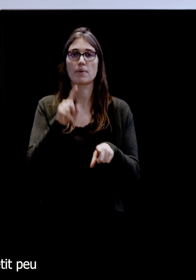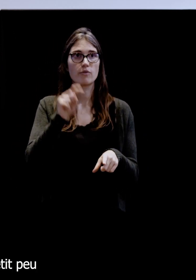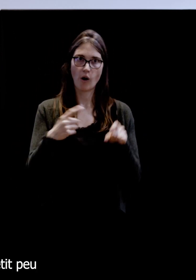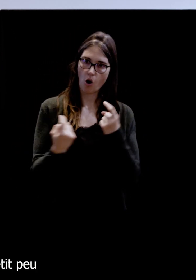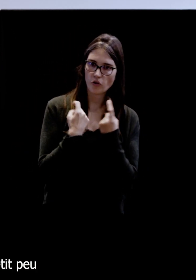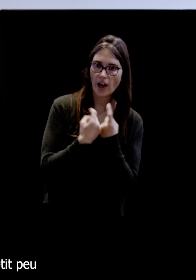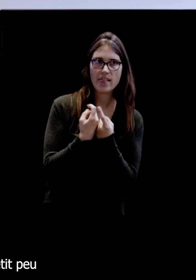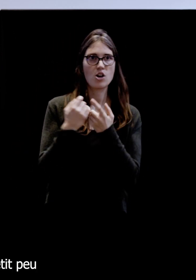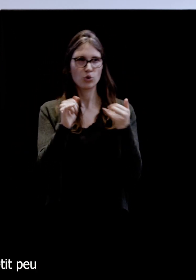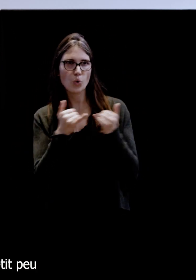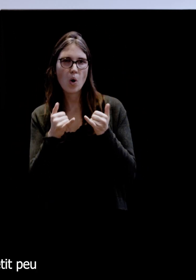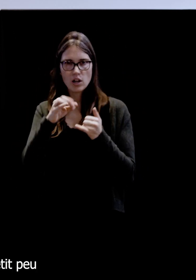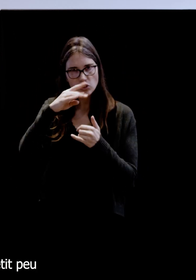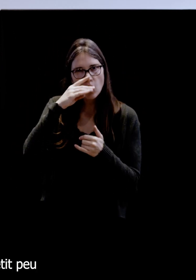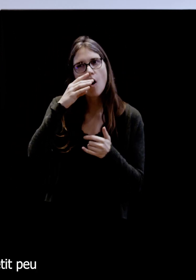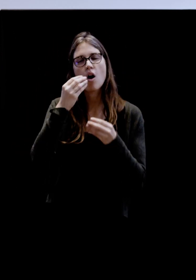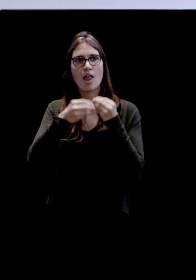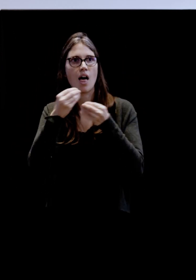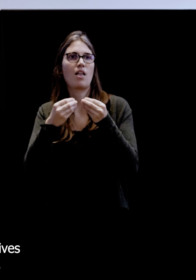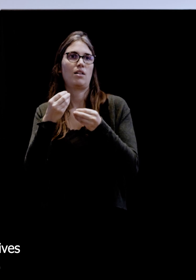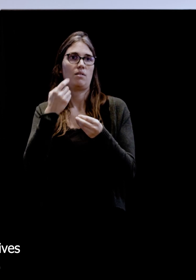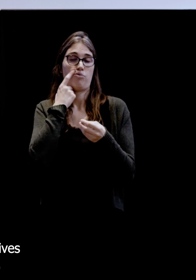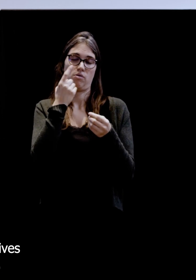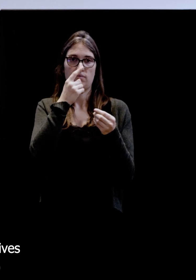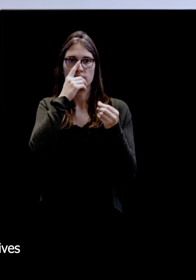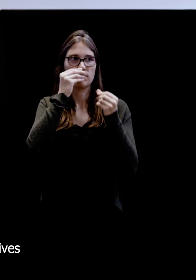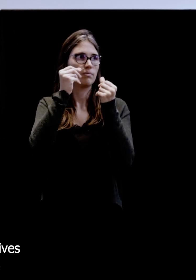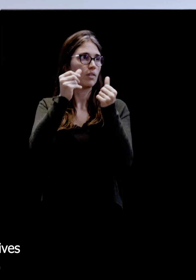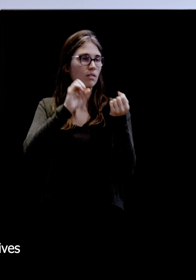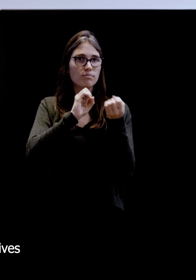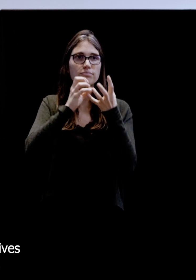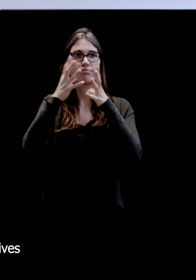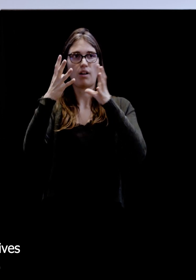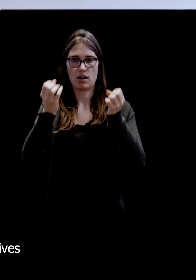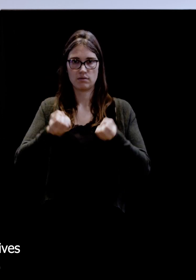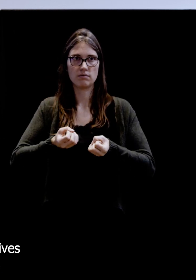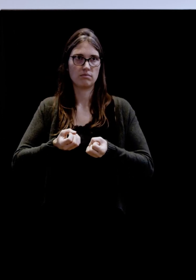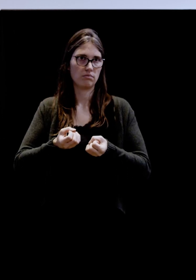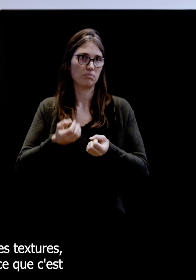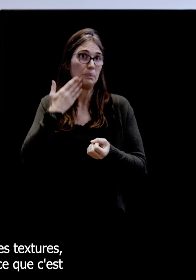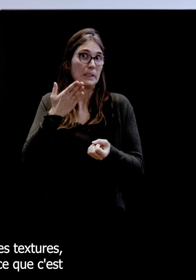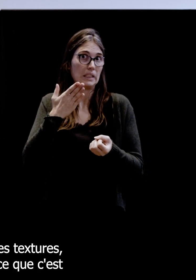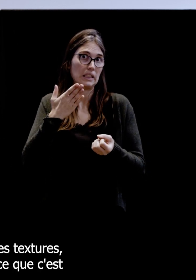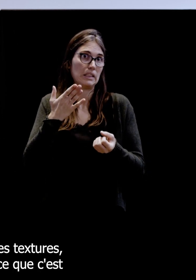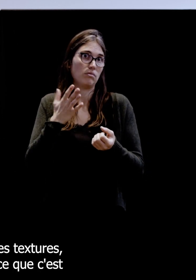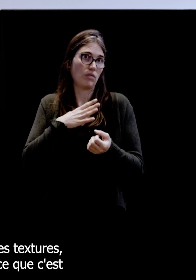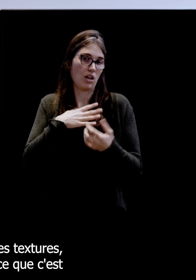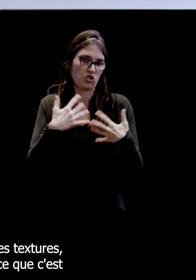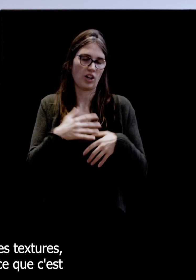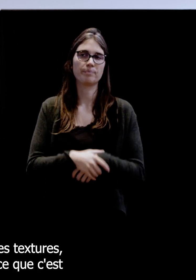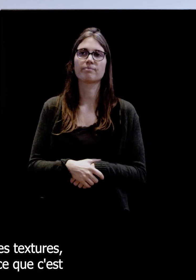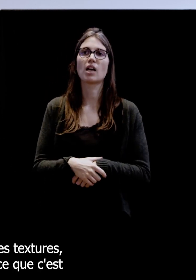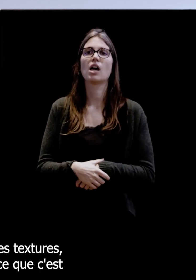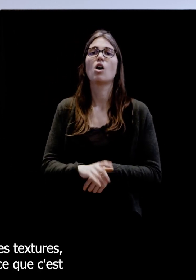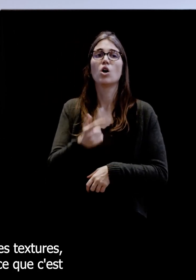essayer de réveiller un tout petit peu les capacités olfactives si elles existent. Respecter les goûts pour